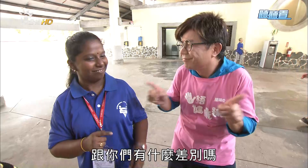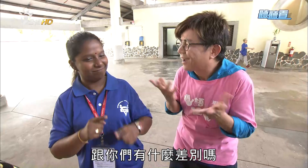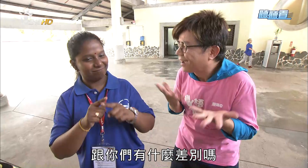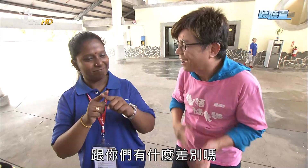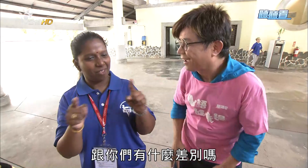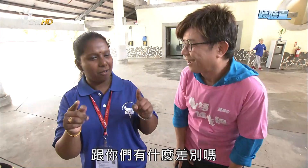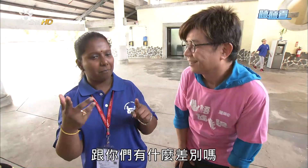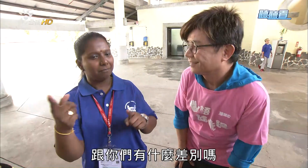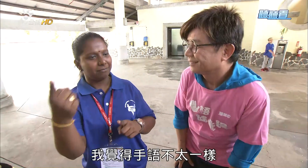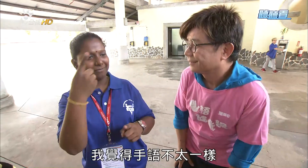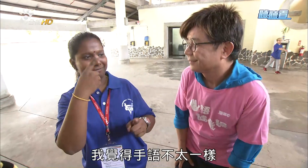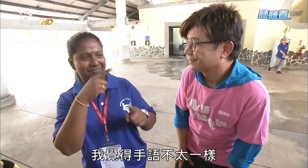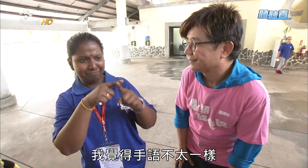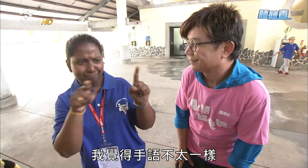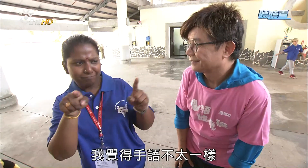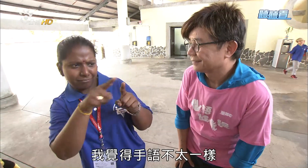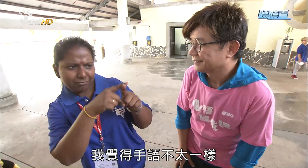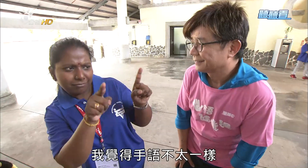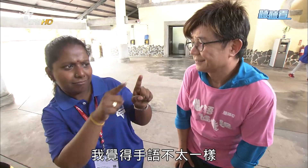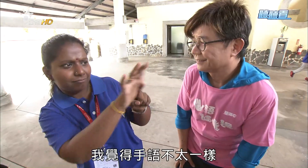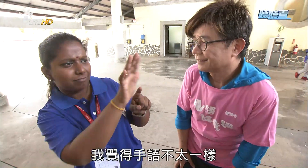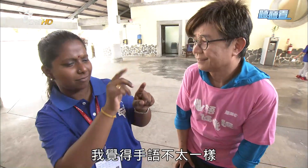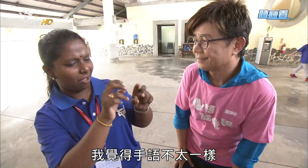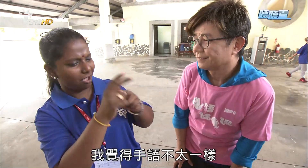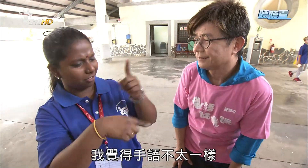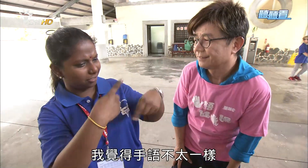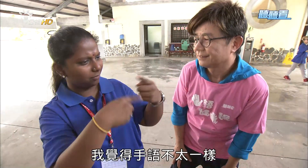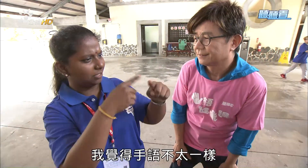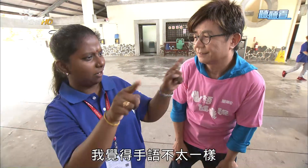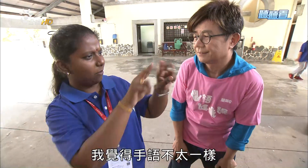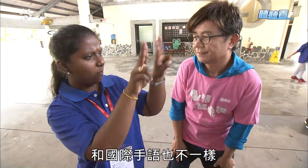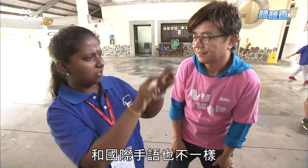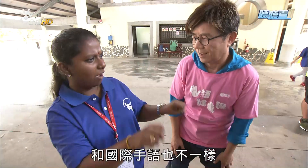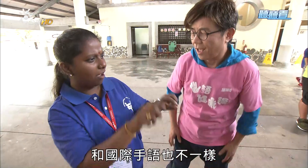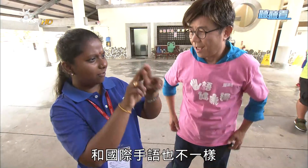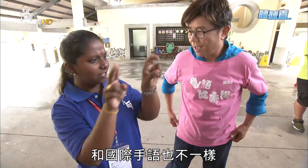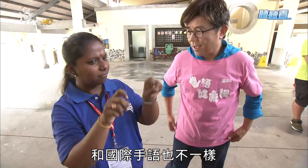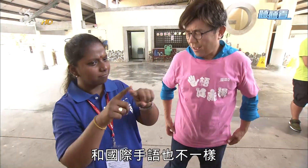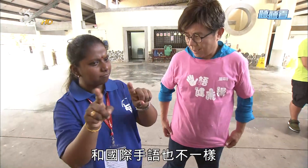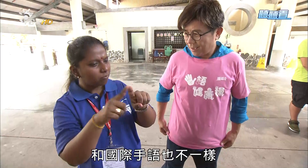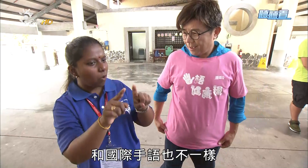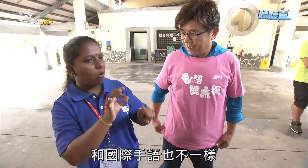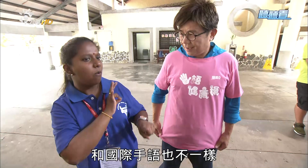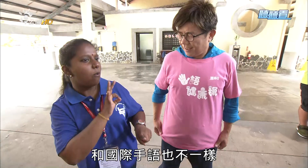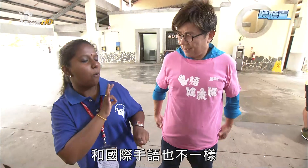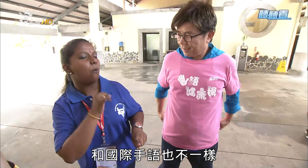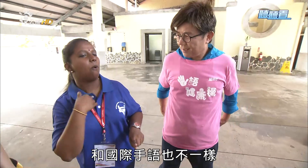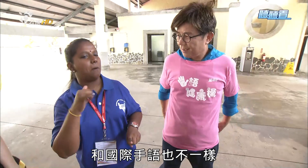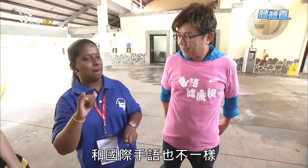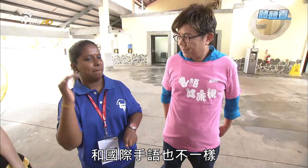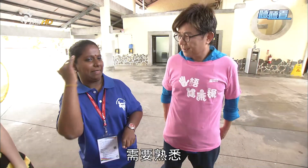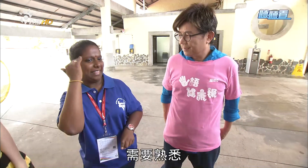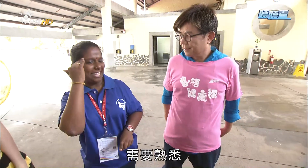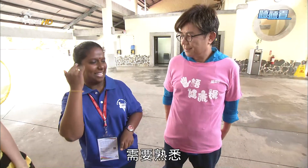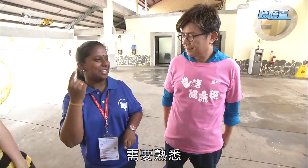别吗？ 我觉得手语不太一样，和国际手语也不一样，需要熟